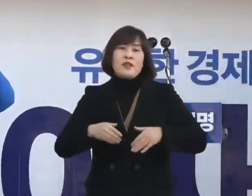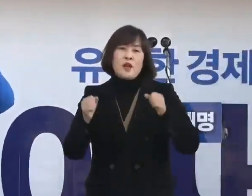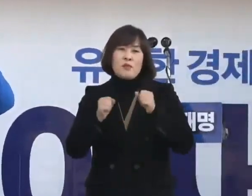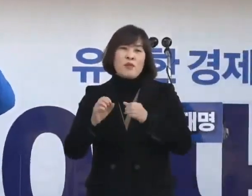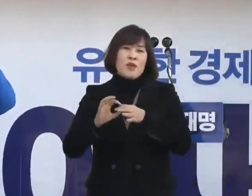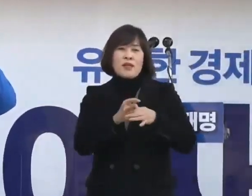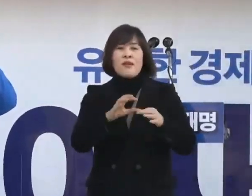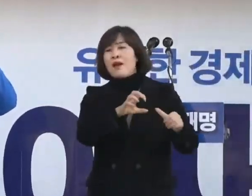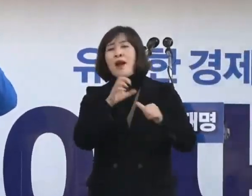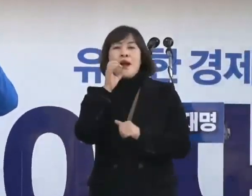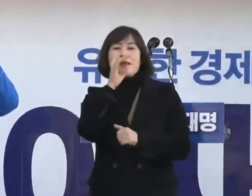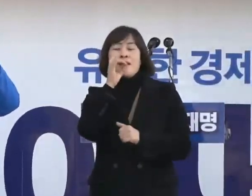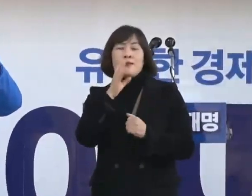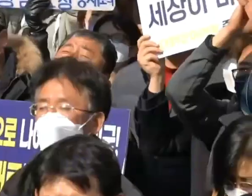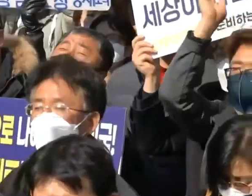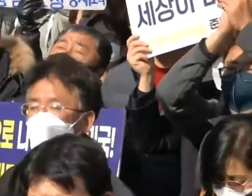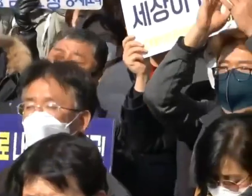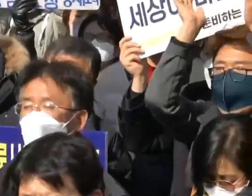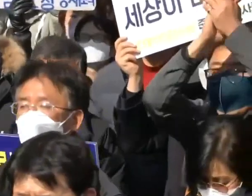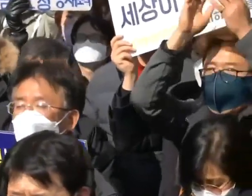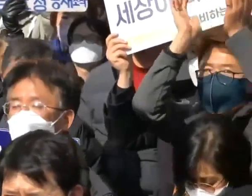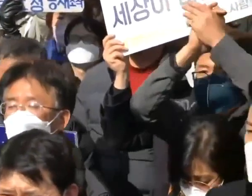여러분,